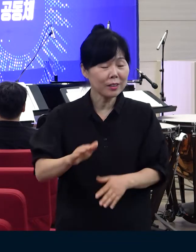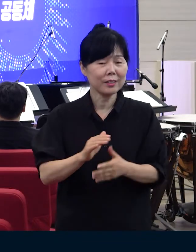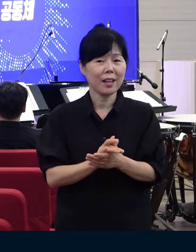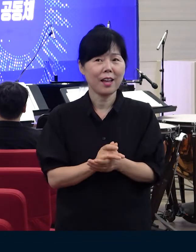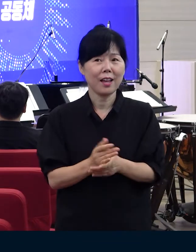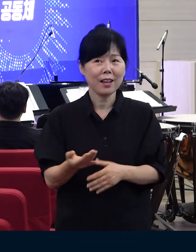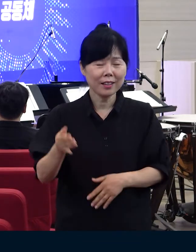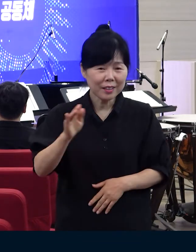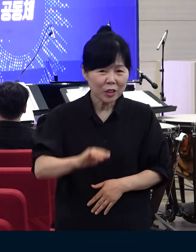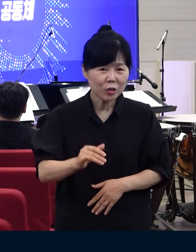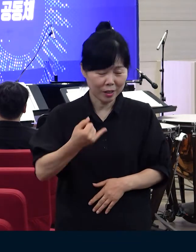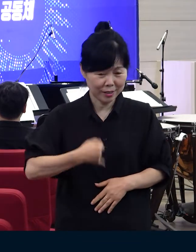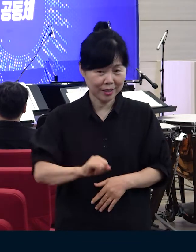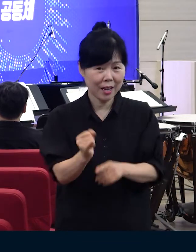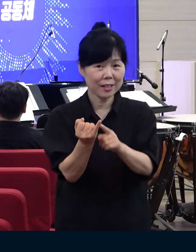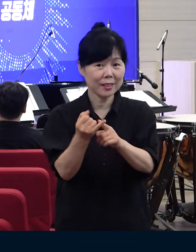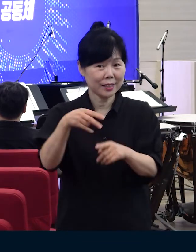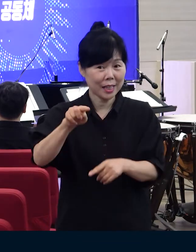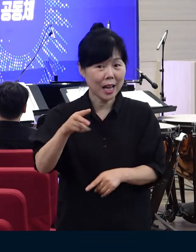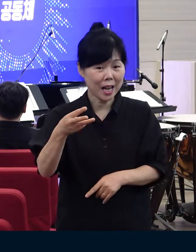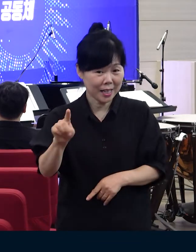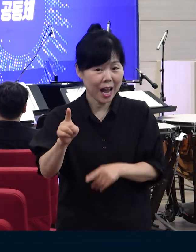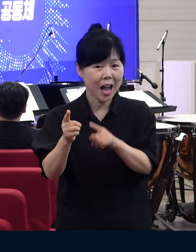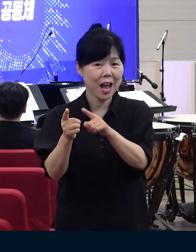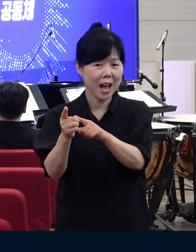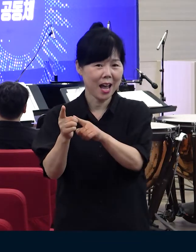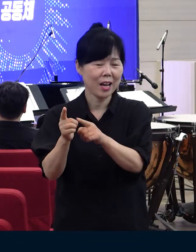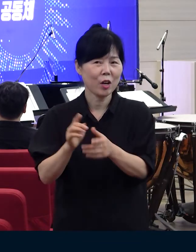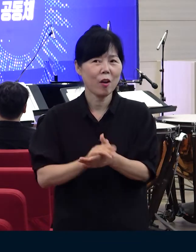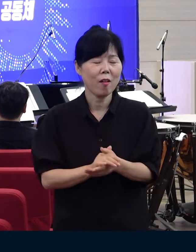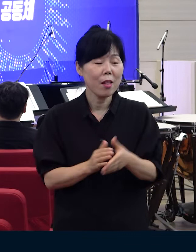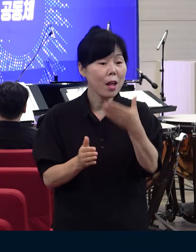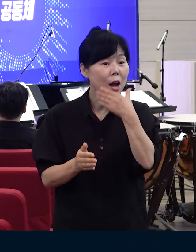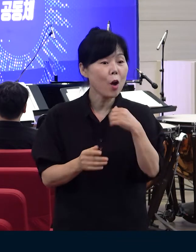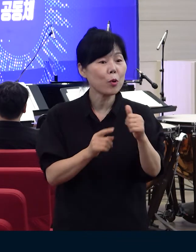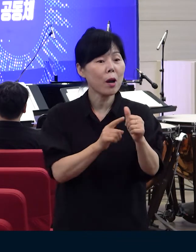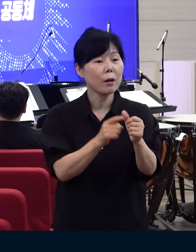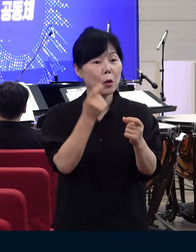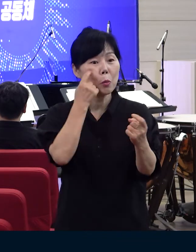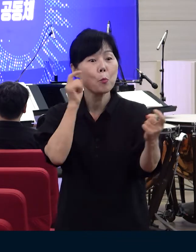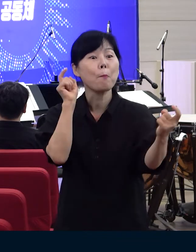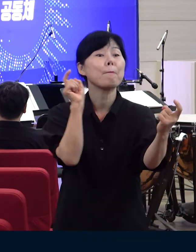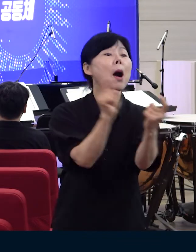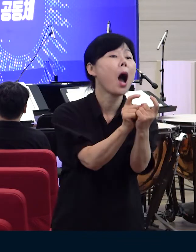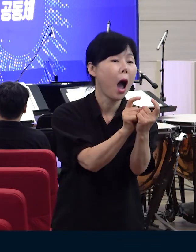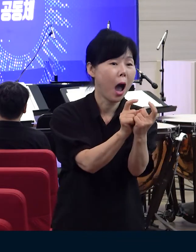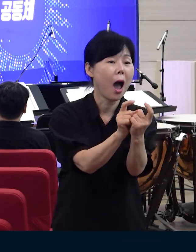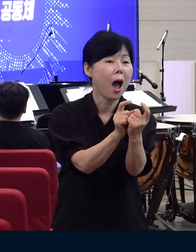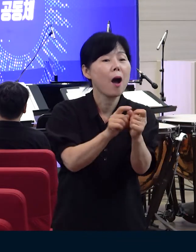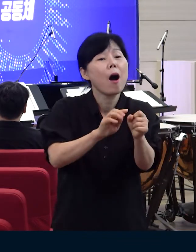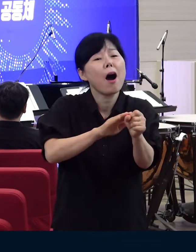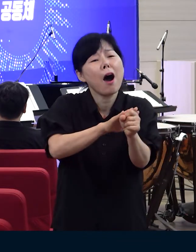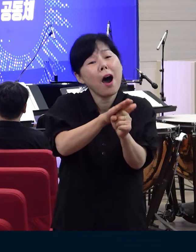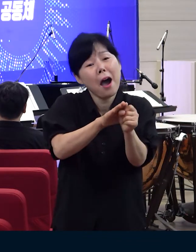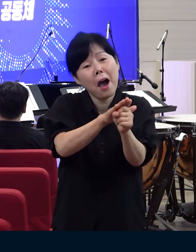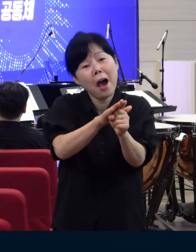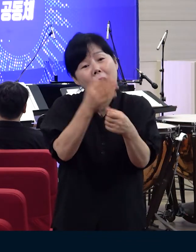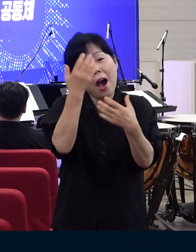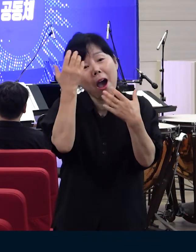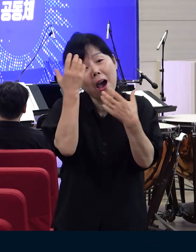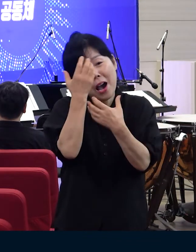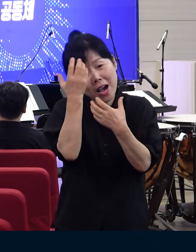그 집안에 태어난 이 사라가 그만 아브라함과 사랑에 빠지고 말았어요.